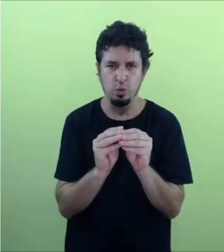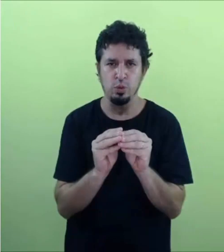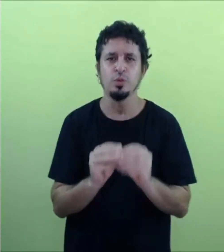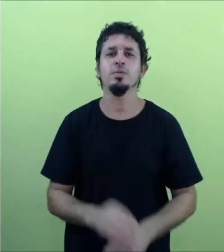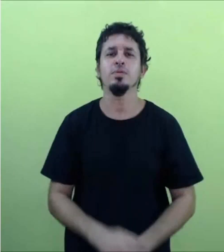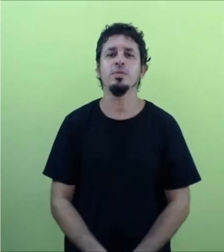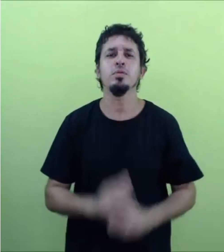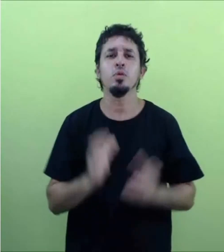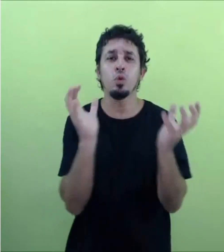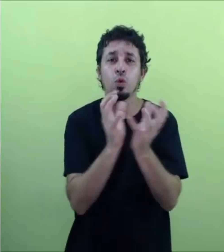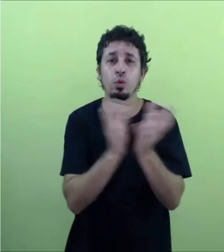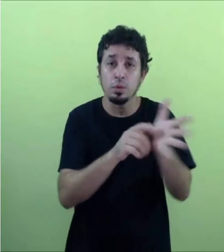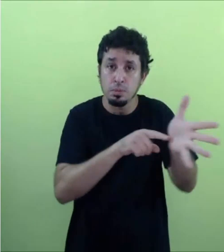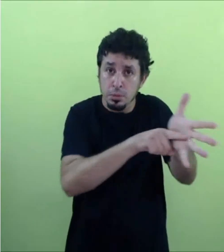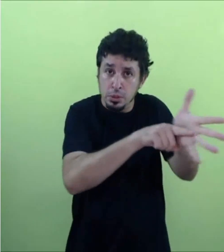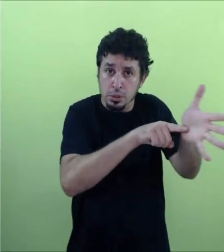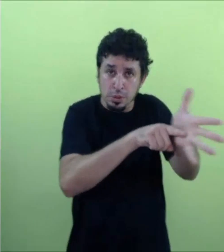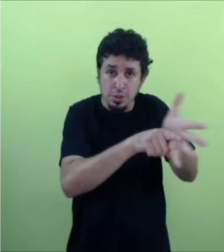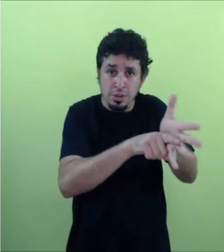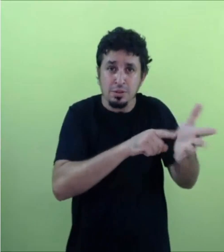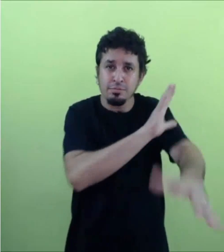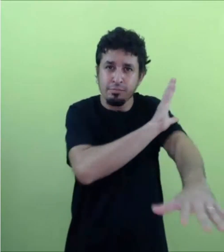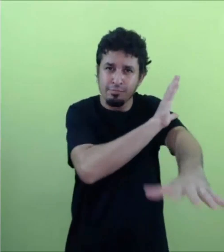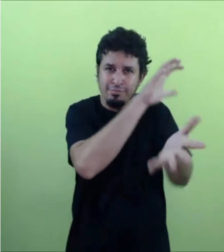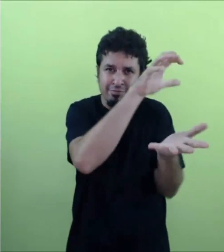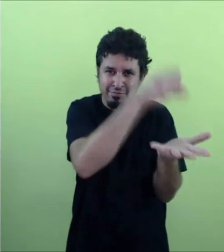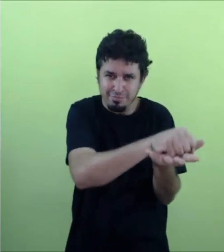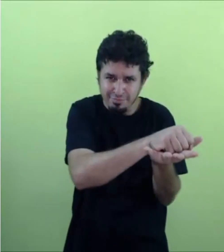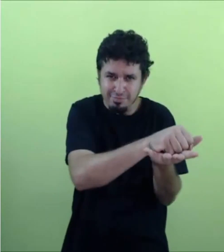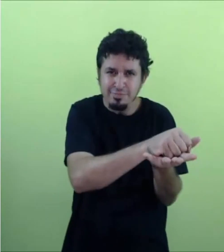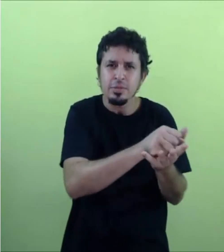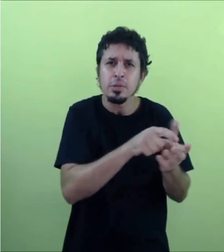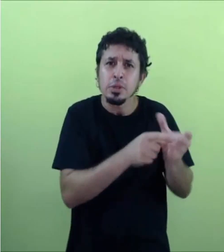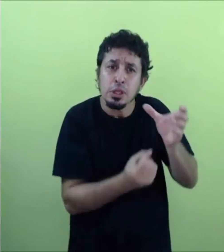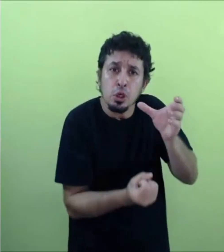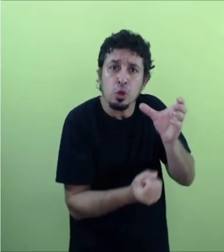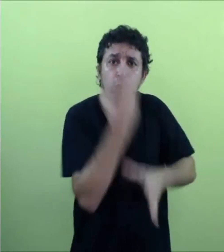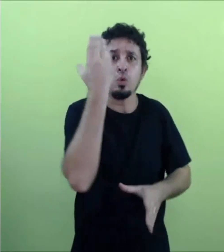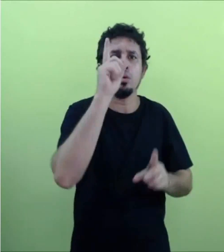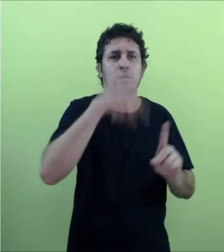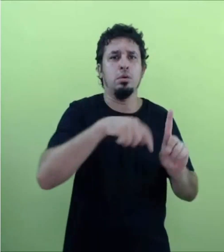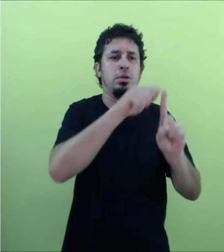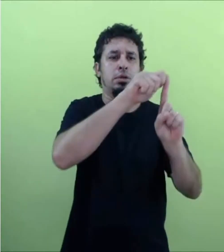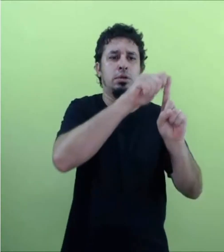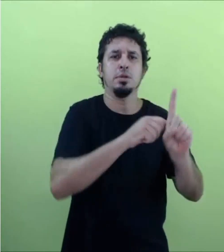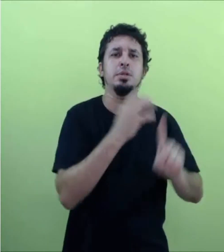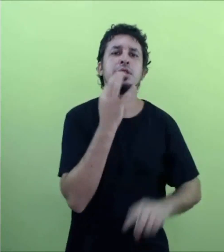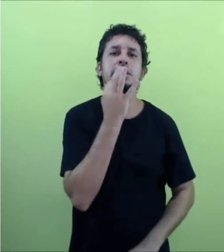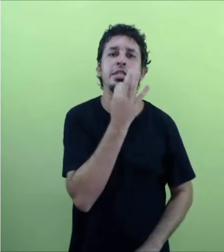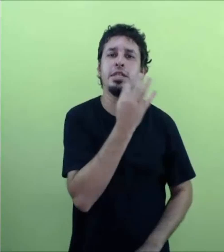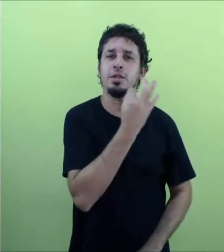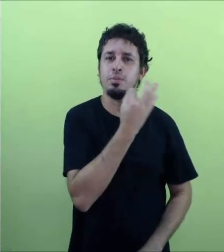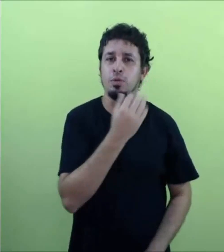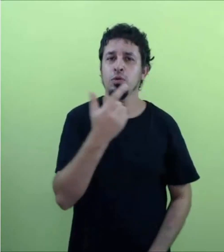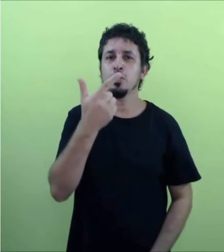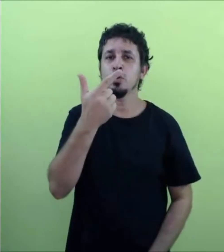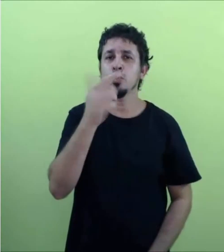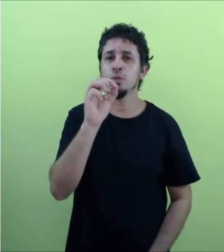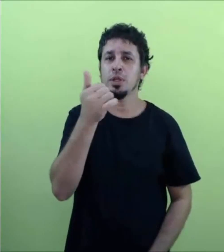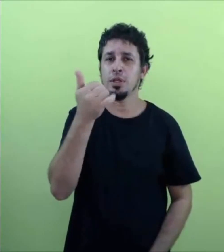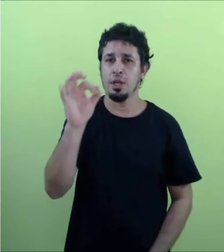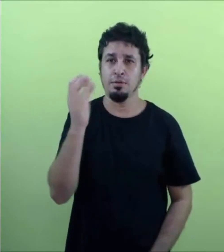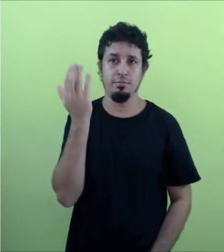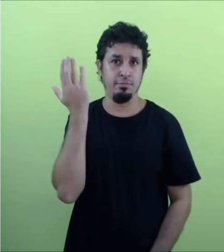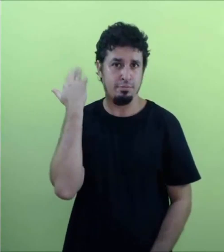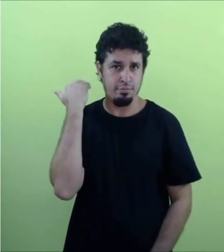O Grupo de Pesquisa Vídeo Registro em Libras, instituído em setembro de 2010, se propõe a refletir